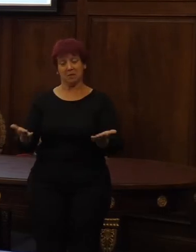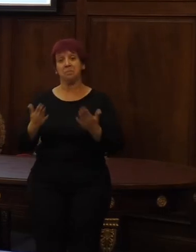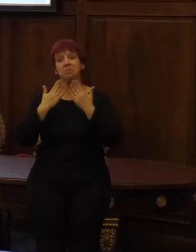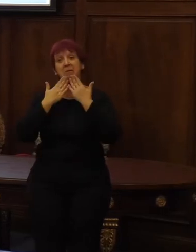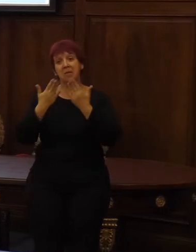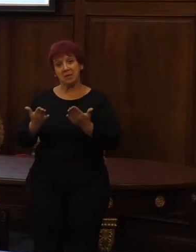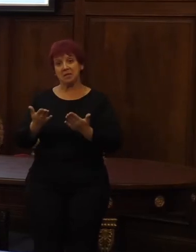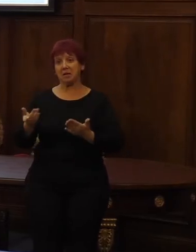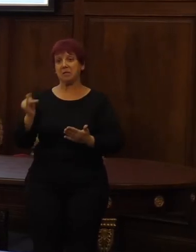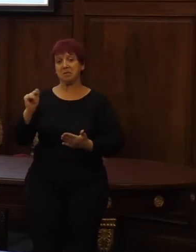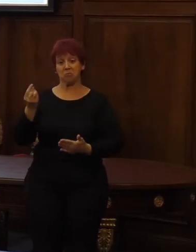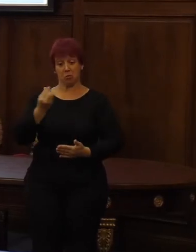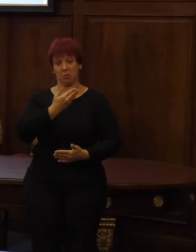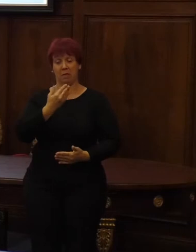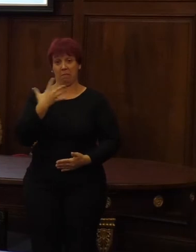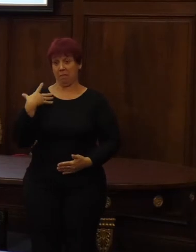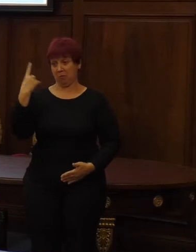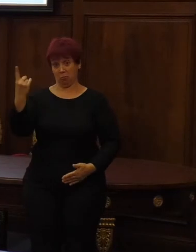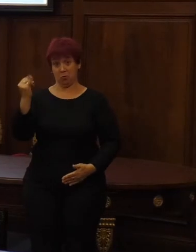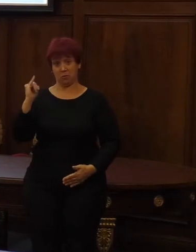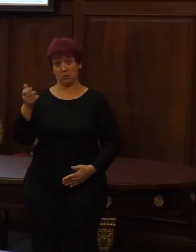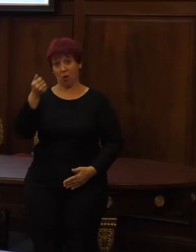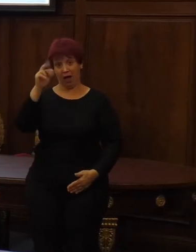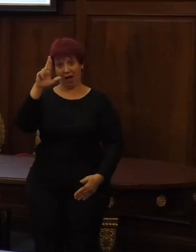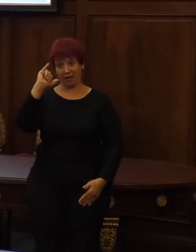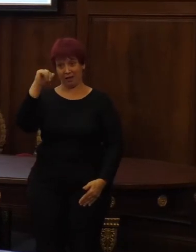Gracias al rector Rodrigo Arín,